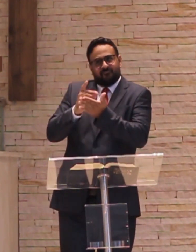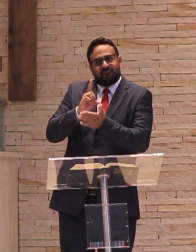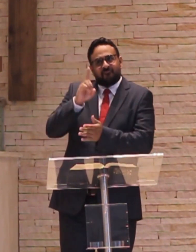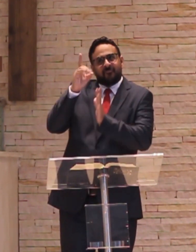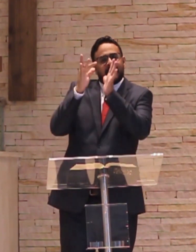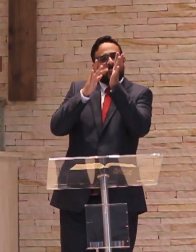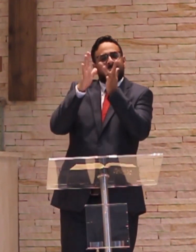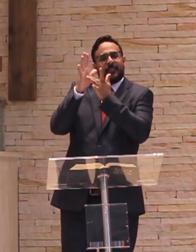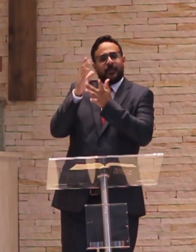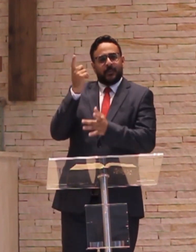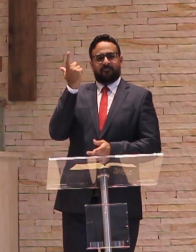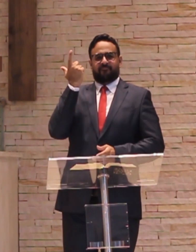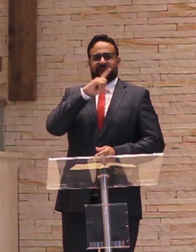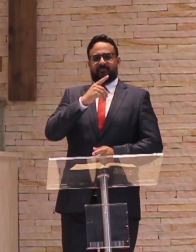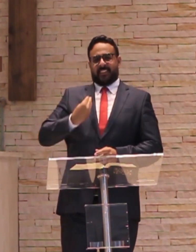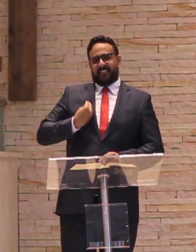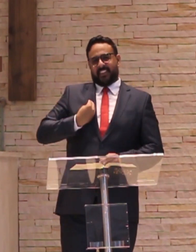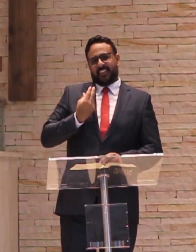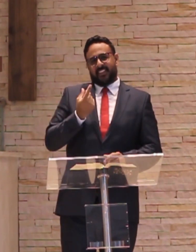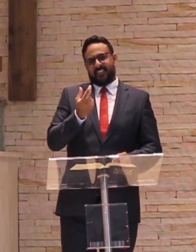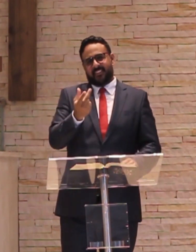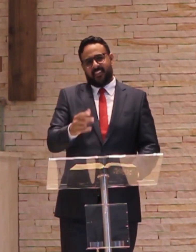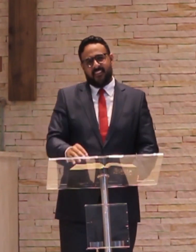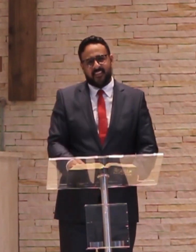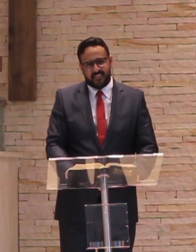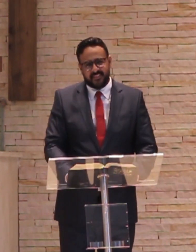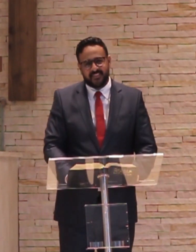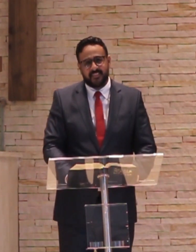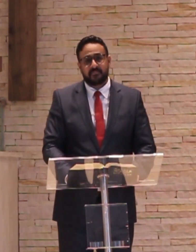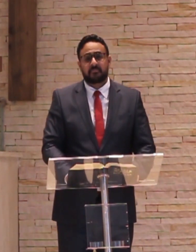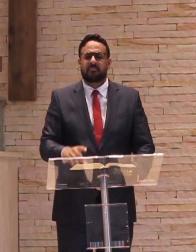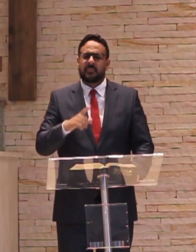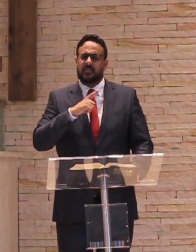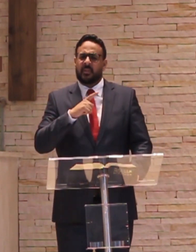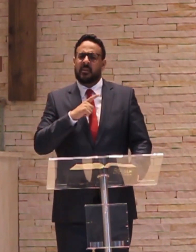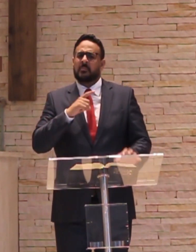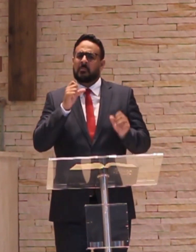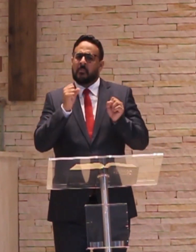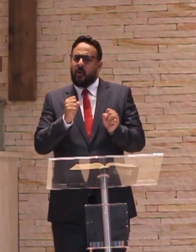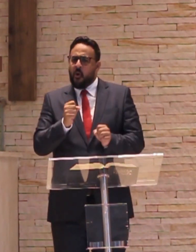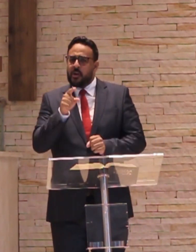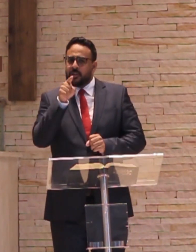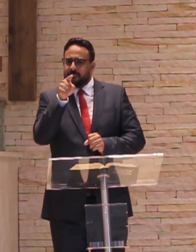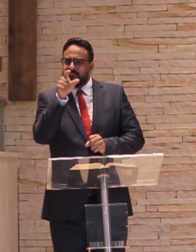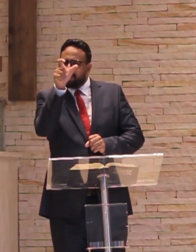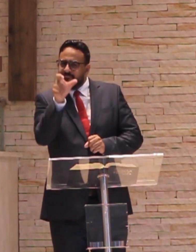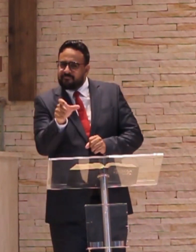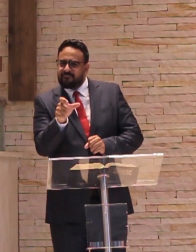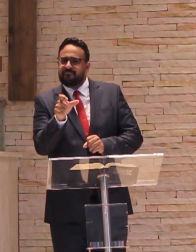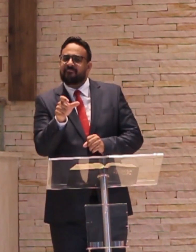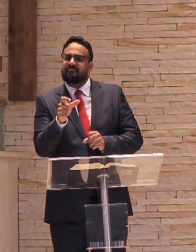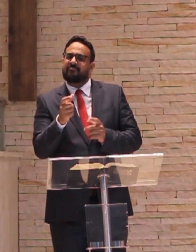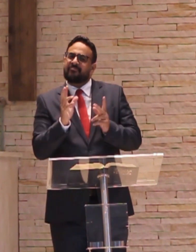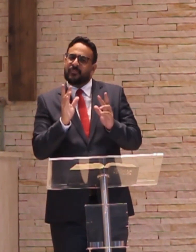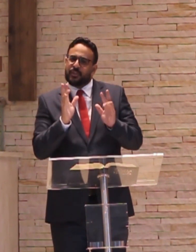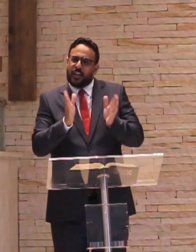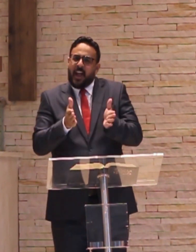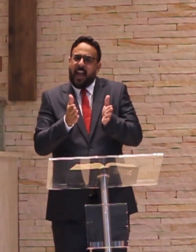Jesus Cristo, ele está nos oferecendo a vida eterna. Jesus morreu na cruz para nós termos a oportunidade de